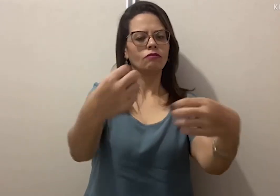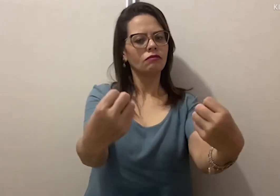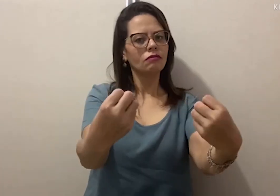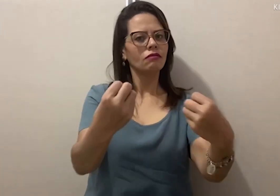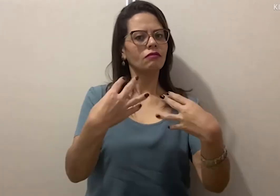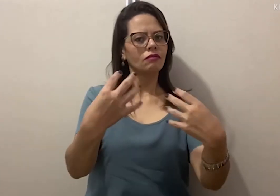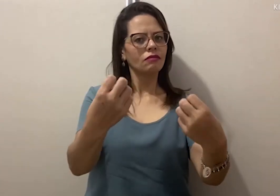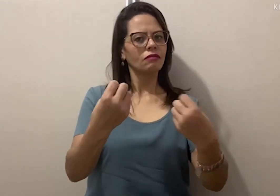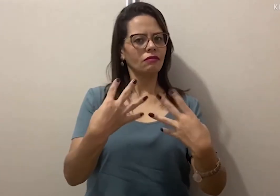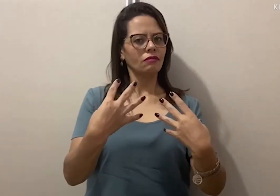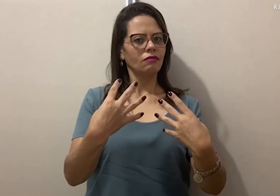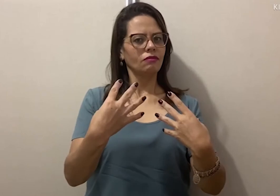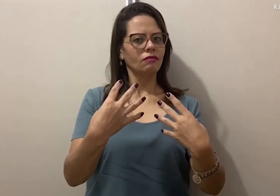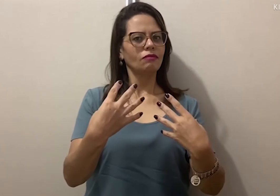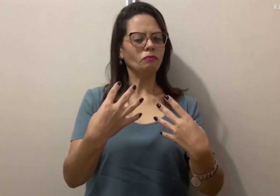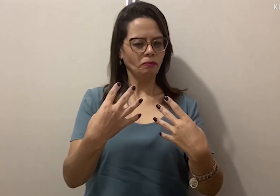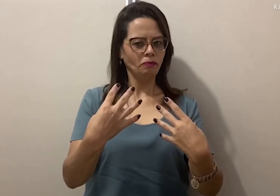pessoa. Você me ensina.